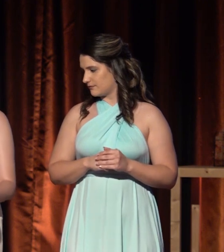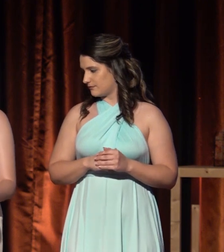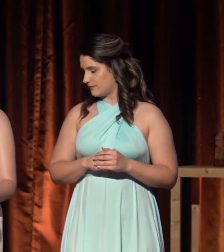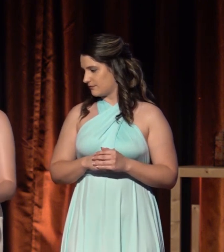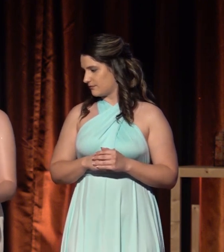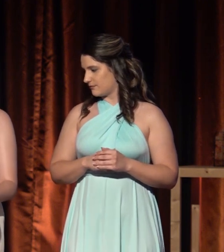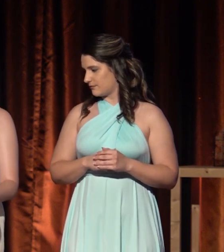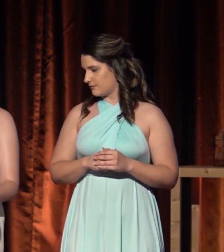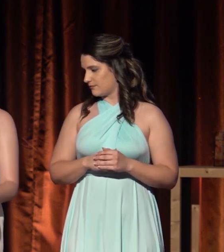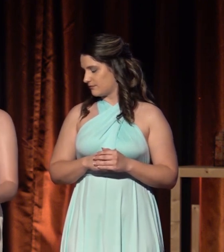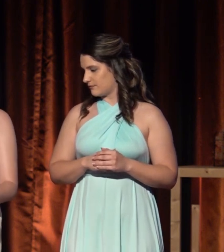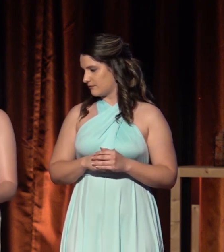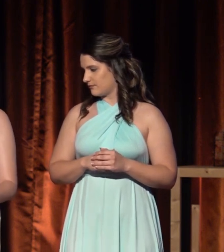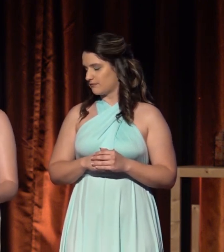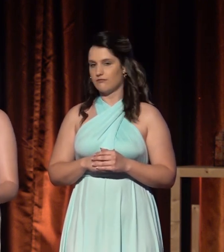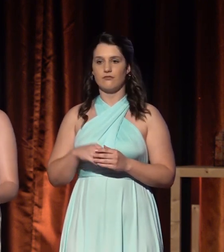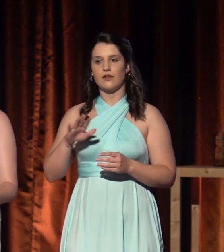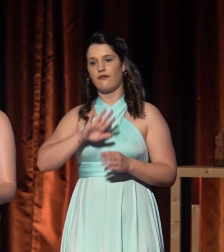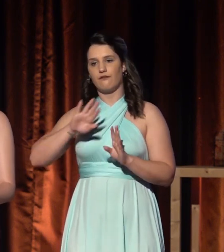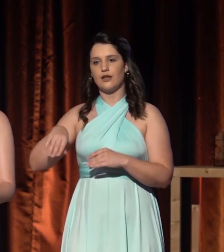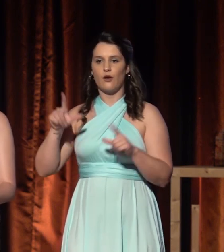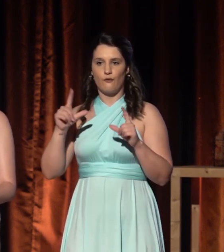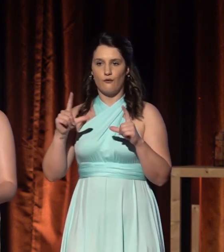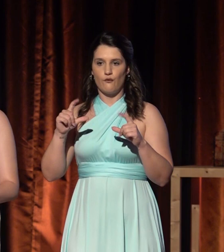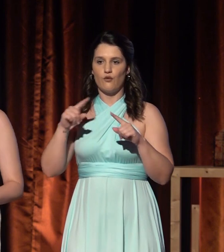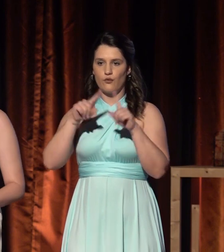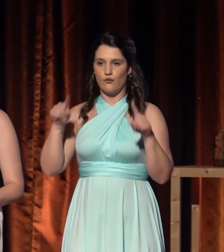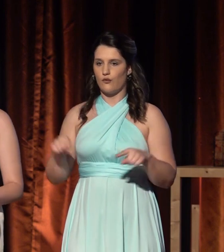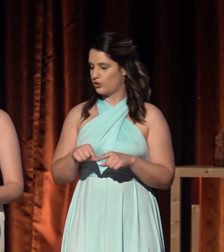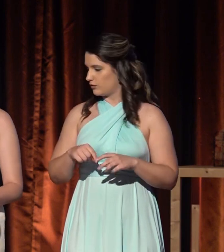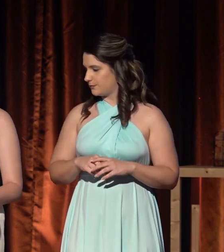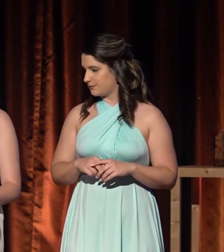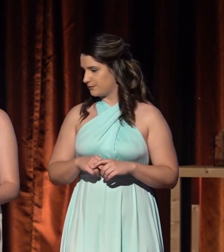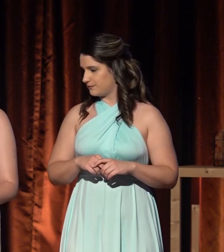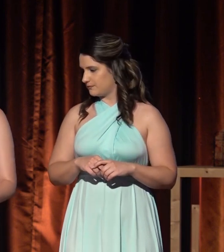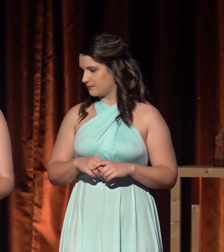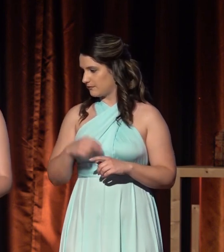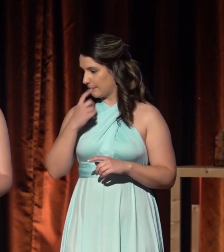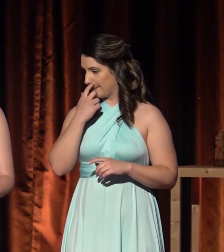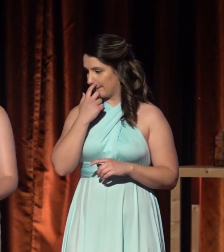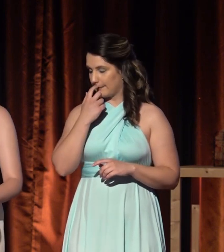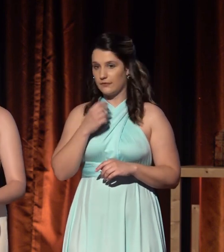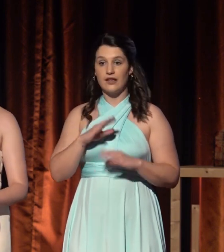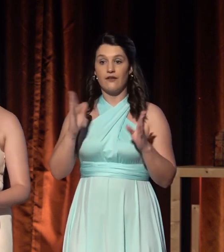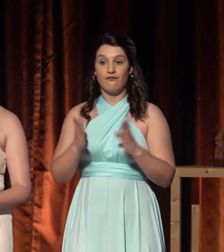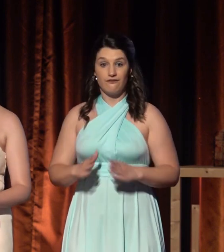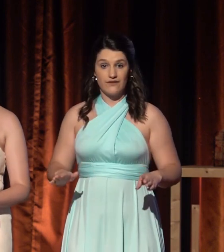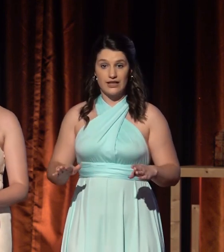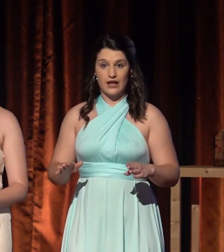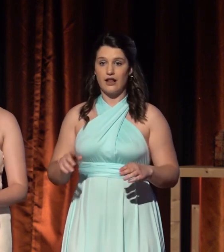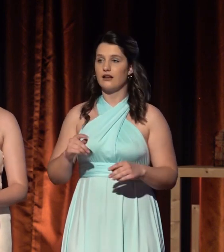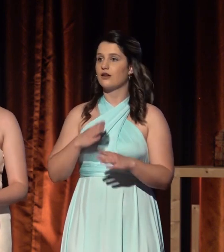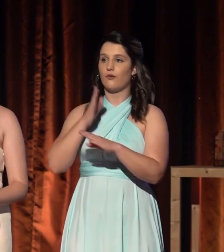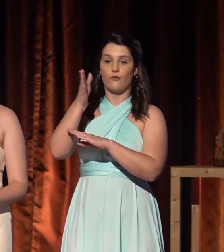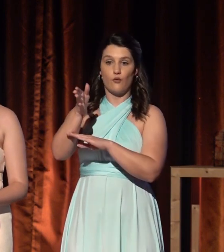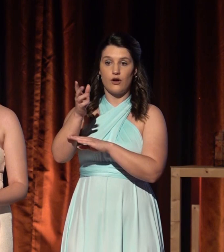dual. Seguidament, entrega de diplomes i fotos de grup. En acabar l'acte, ens han preparat un petit refrigeri que trobareu a l'entrada